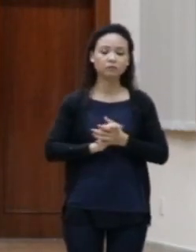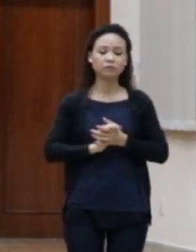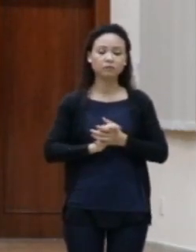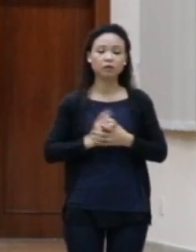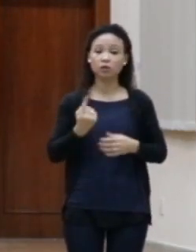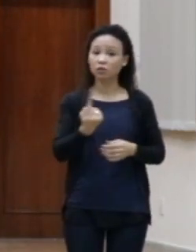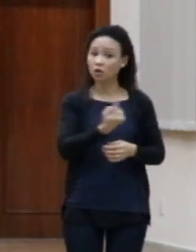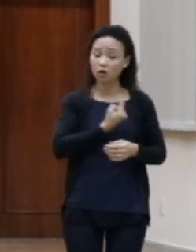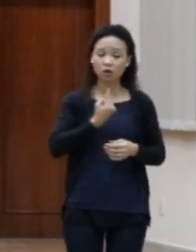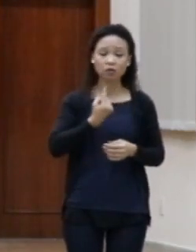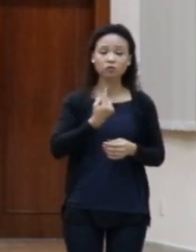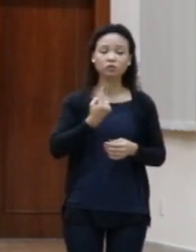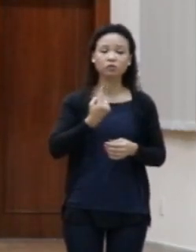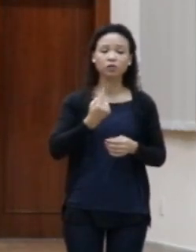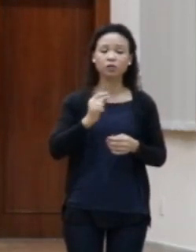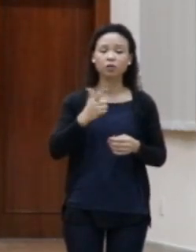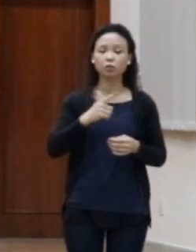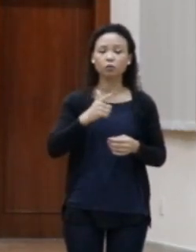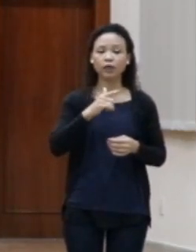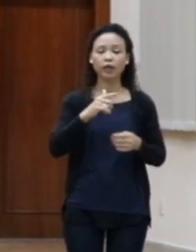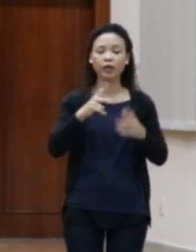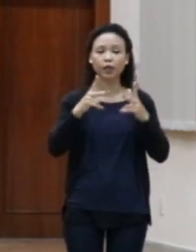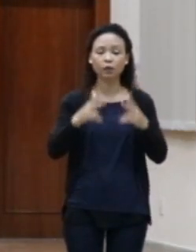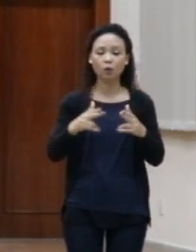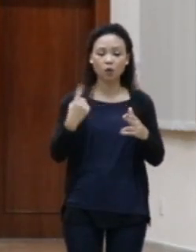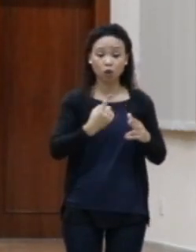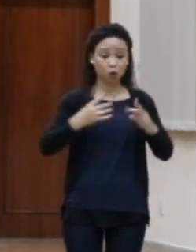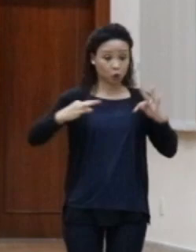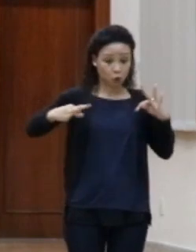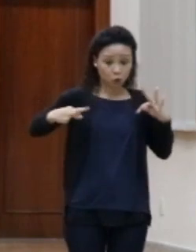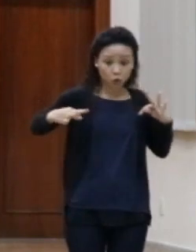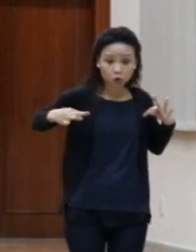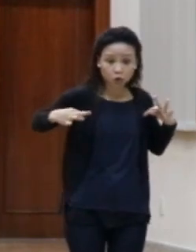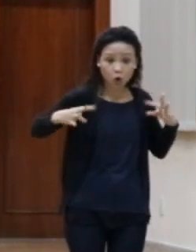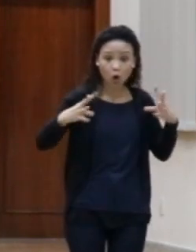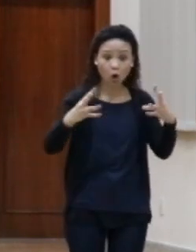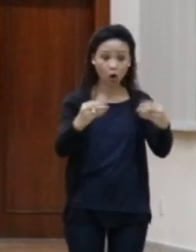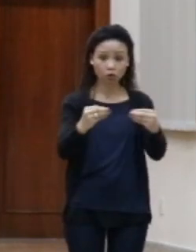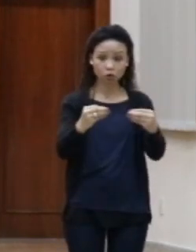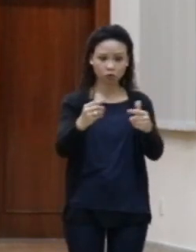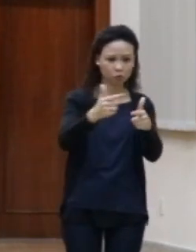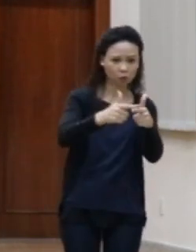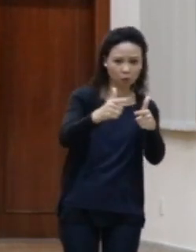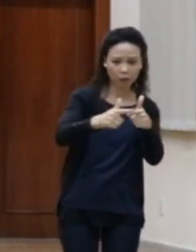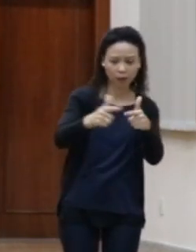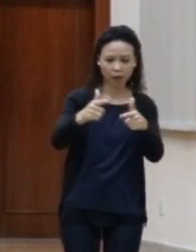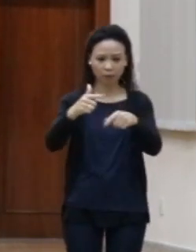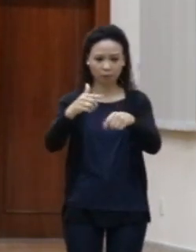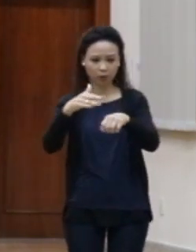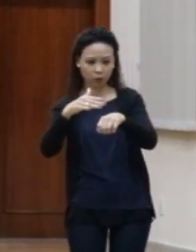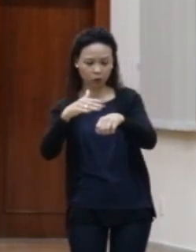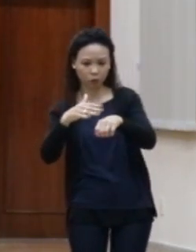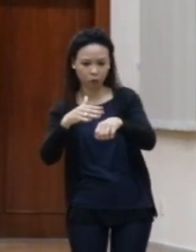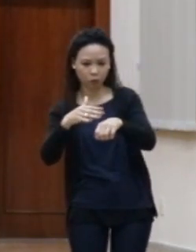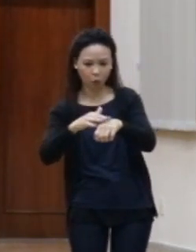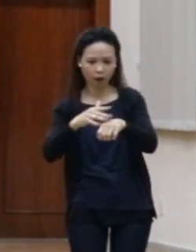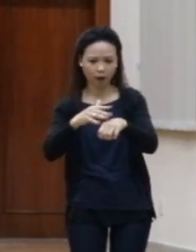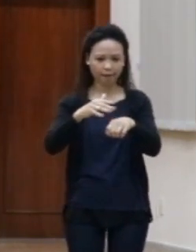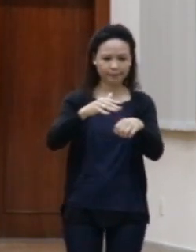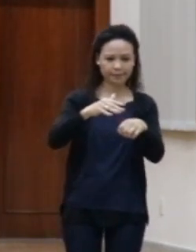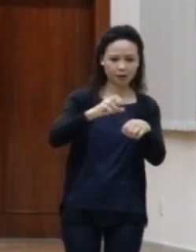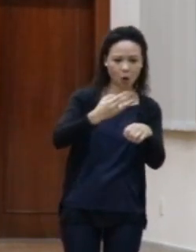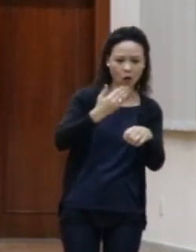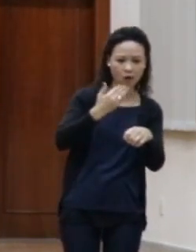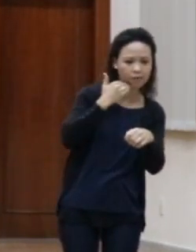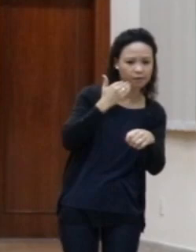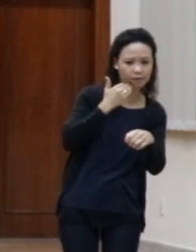que todas as nossas enfermidades, que todas as nossas deficiências, síndromes, serão agora, aqui nesta vida, curadas.